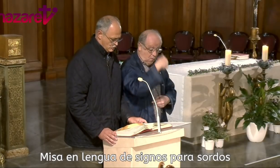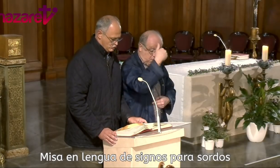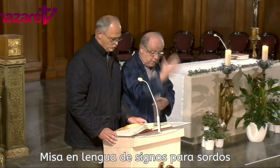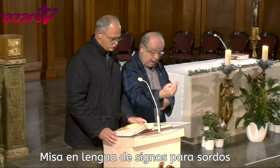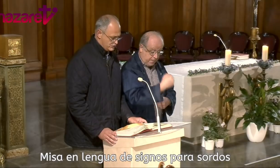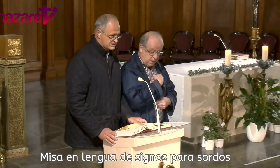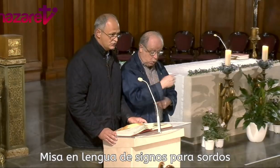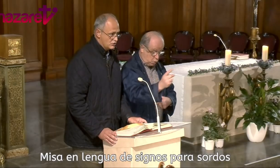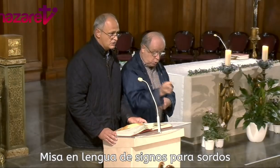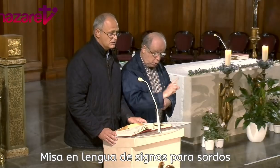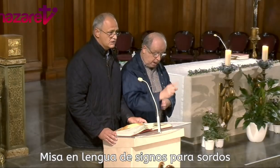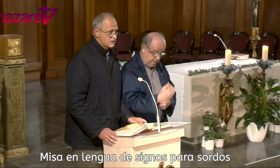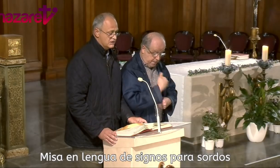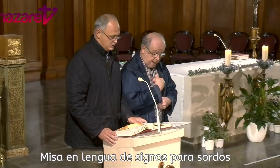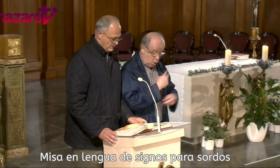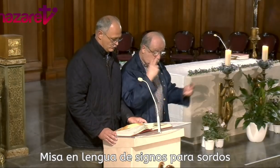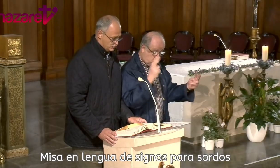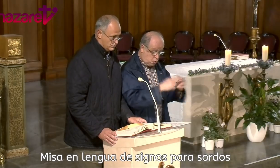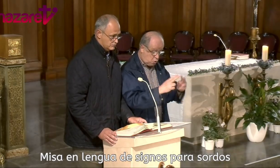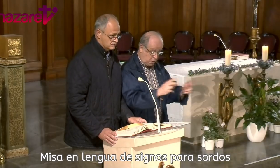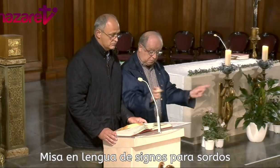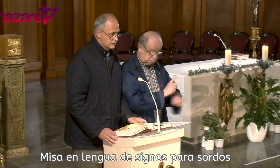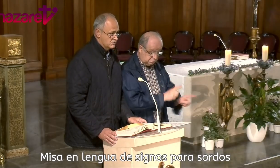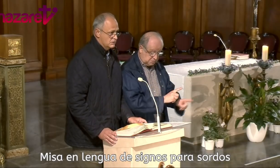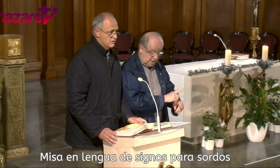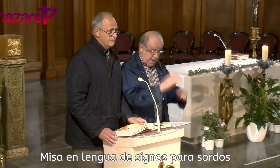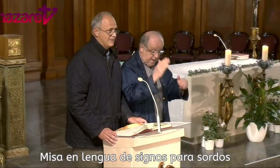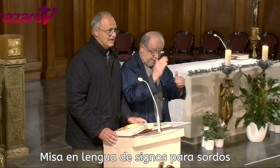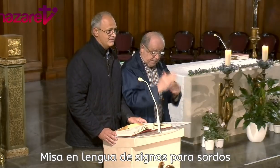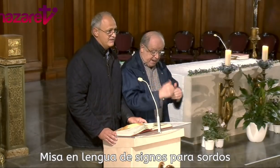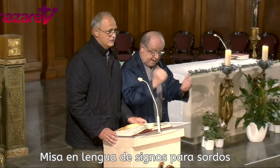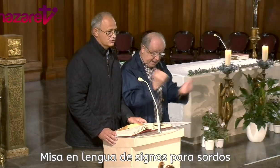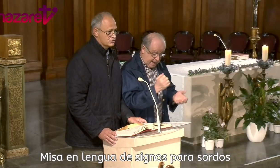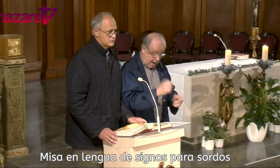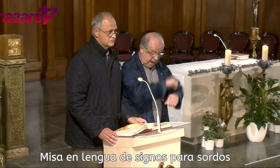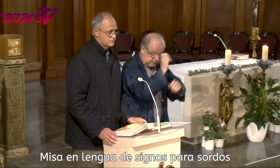Yo soy el Señor y no hay otro. Palabra de Dios.